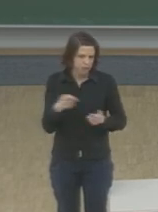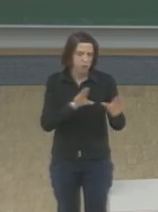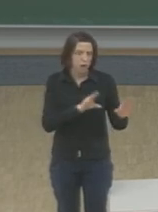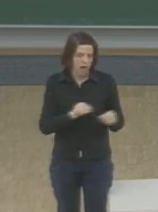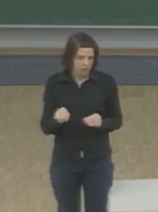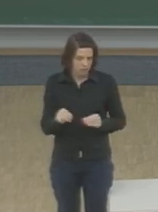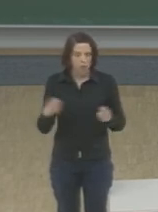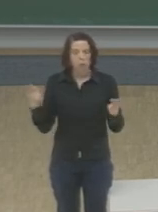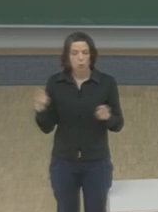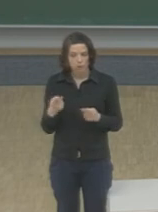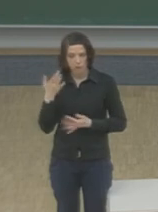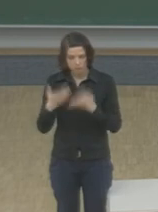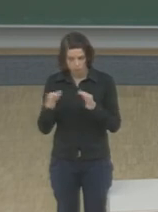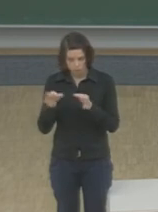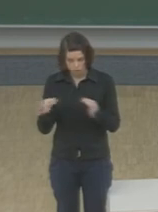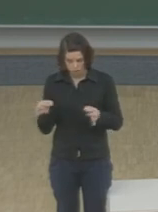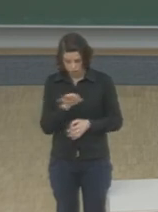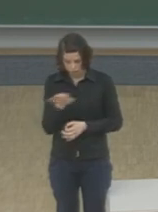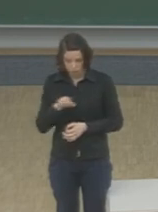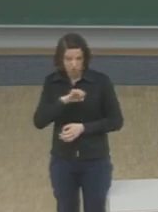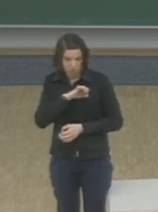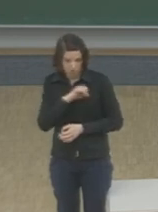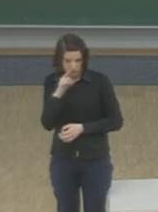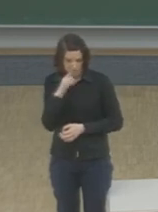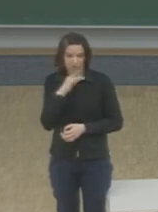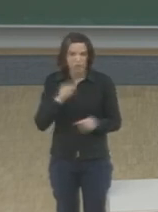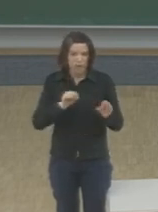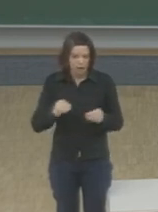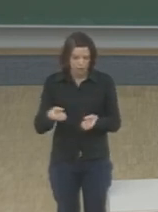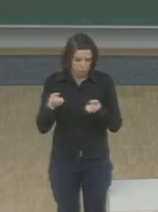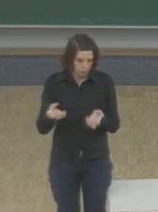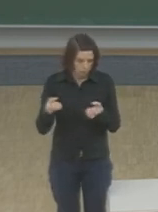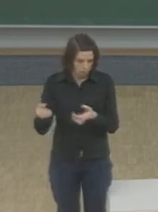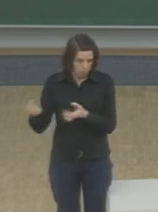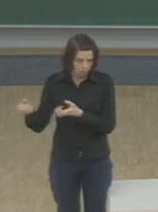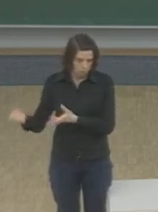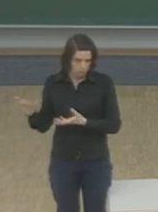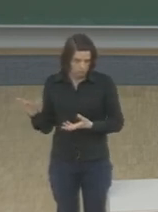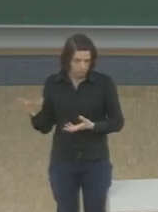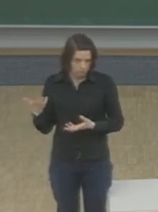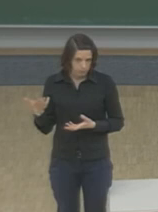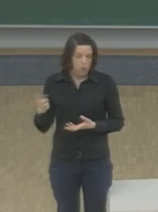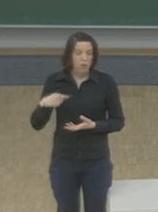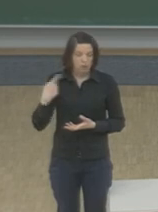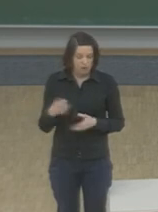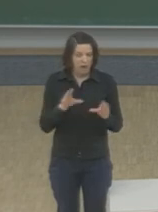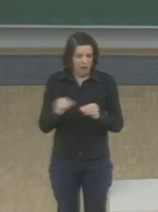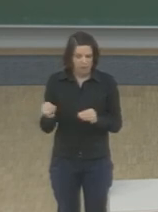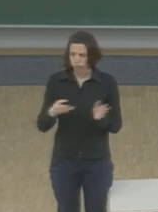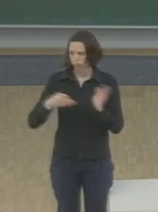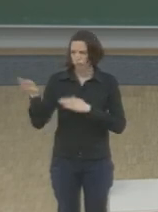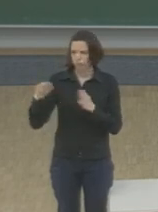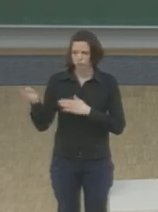der Mathematic Literacy einen Gefallen damit, wenn wir zwar viele Anwendungen in den Unterricht hereinnehmen, die dann aber entweder völlig